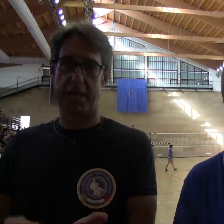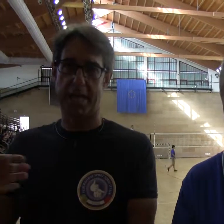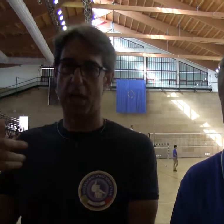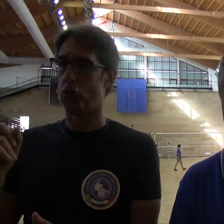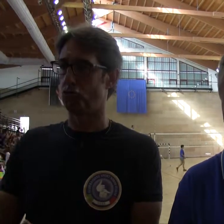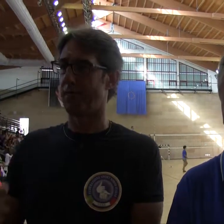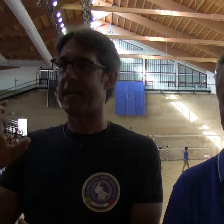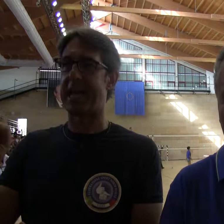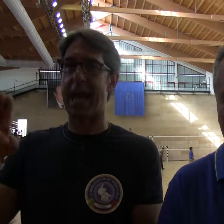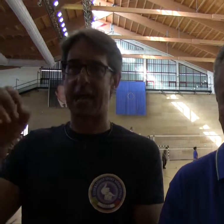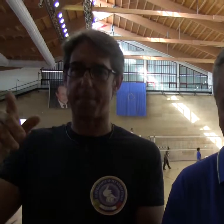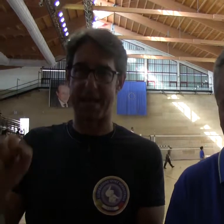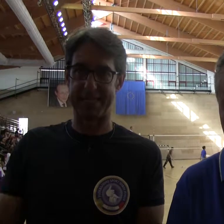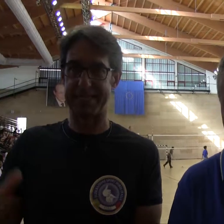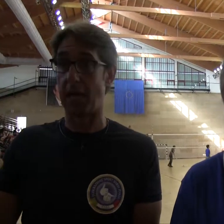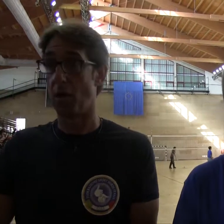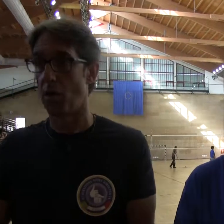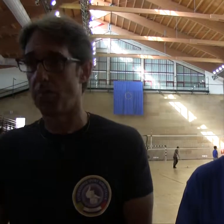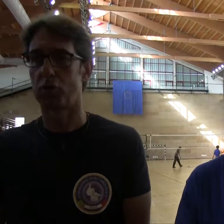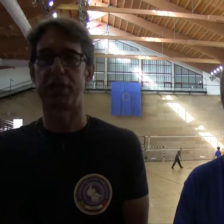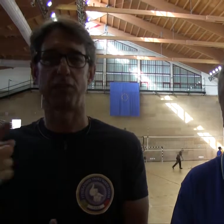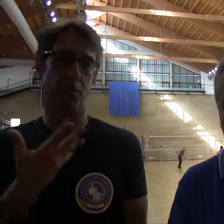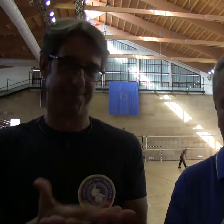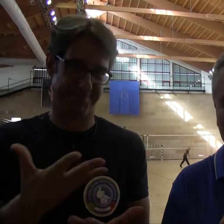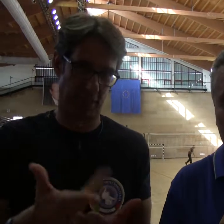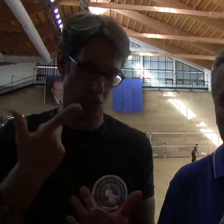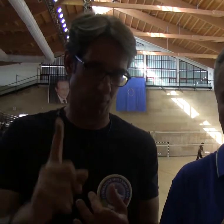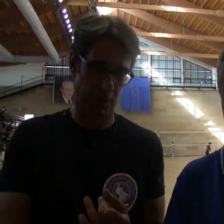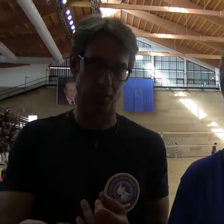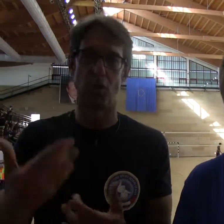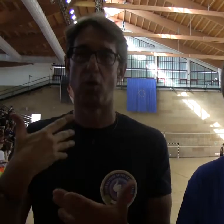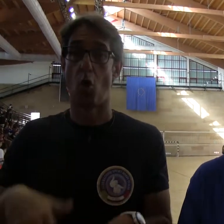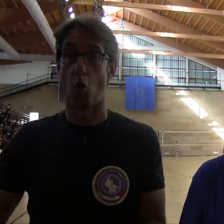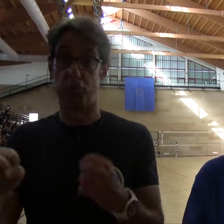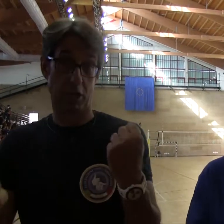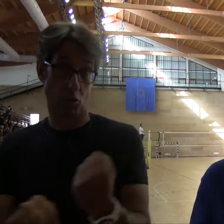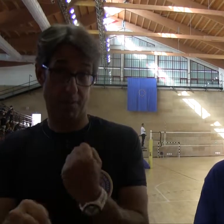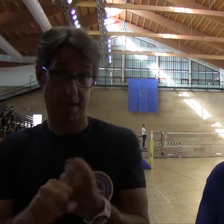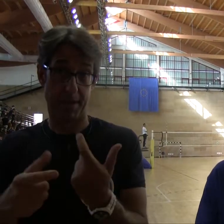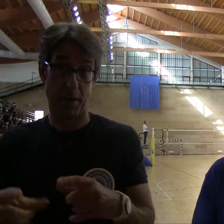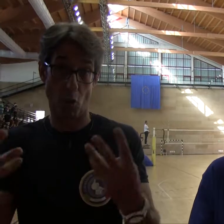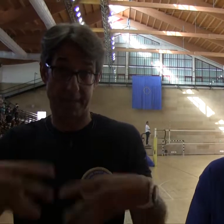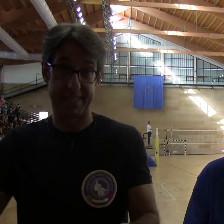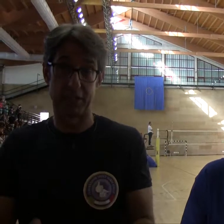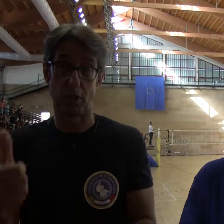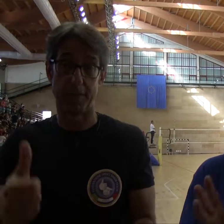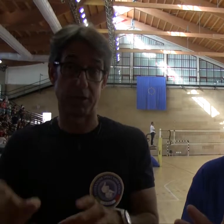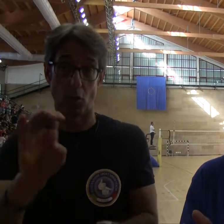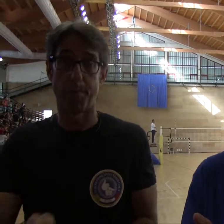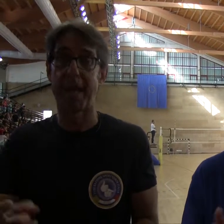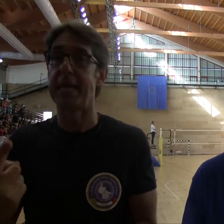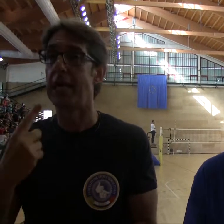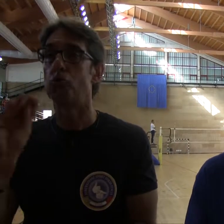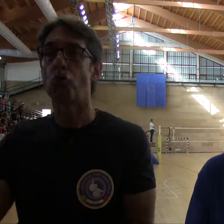ringrazio pubblicamente, perché vi racconto retroscena. Quando abbiamo iniziato a lavorare, la prima persona che siamo andati a trovare per darci una mano è